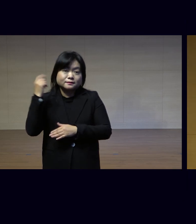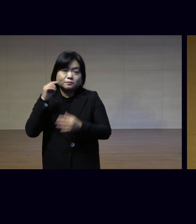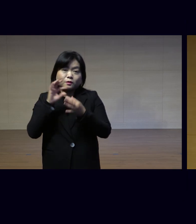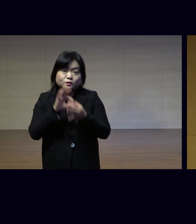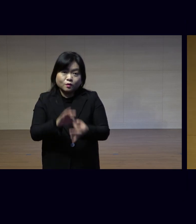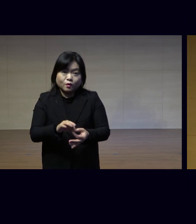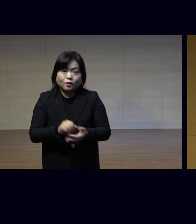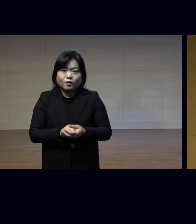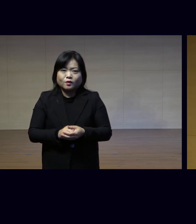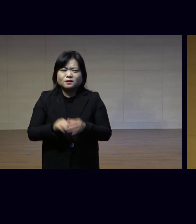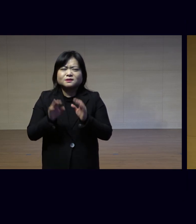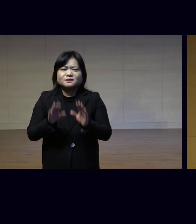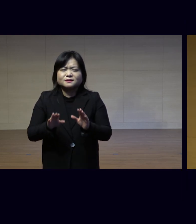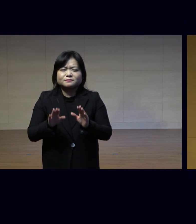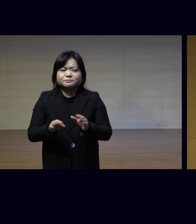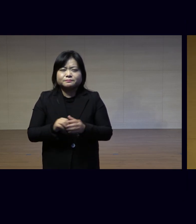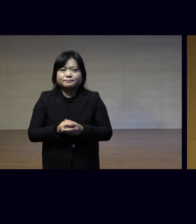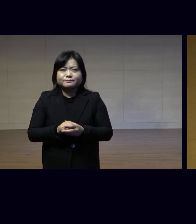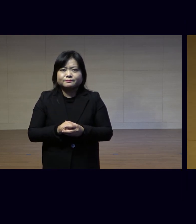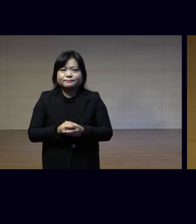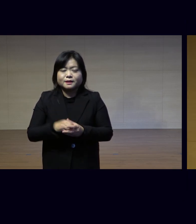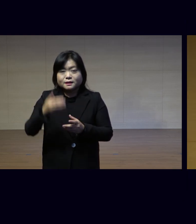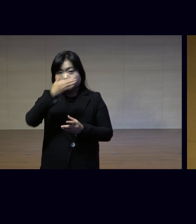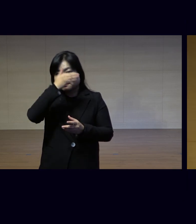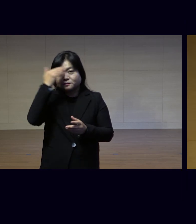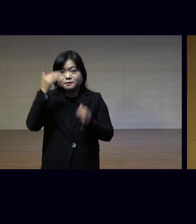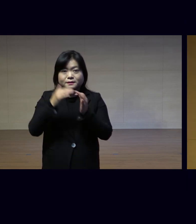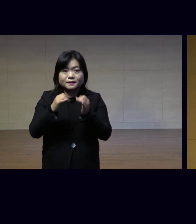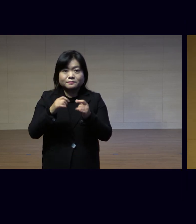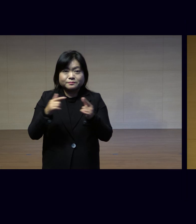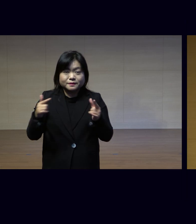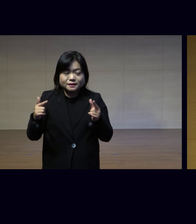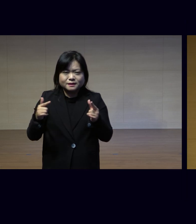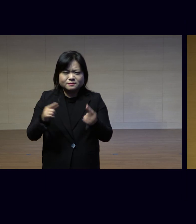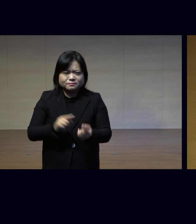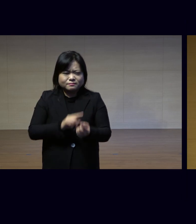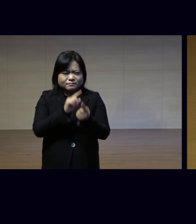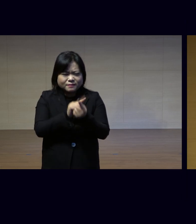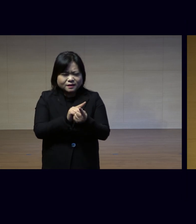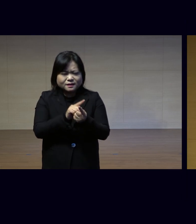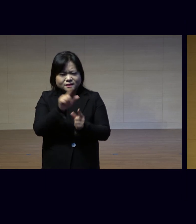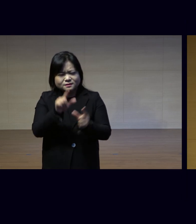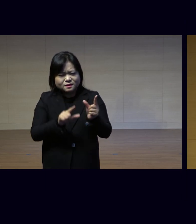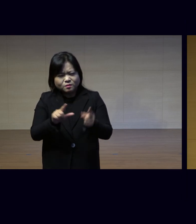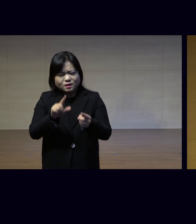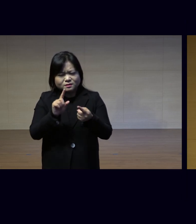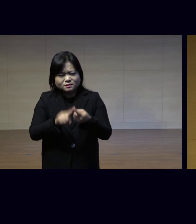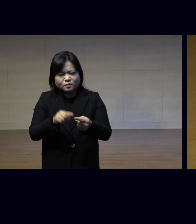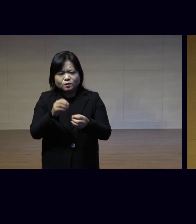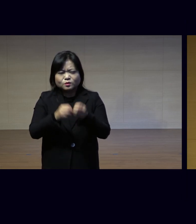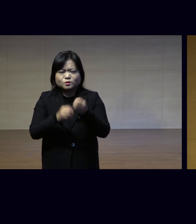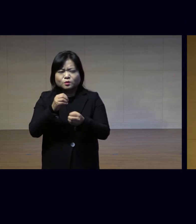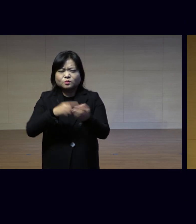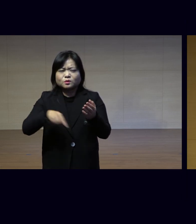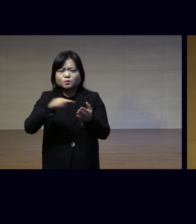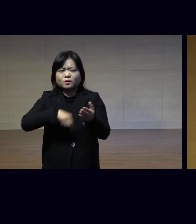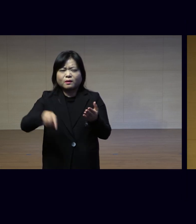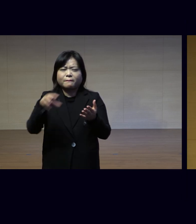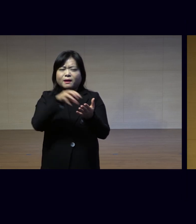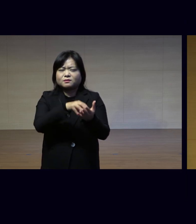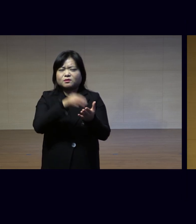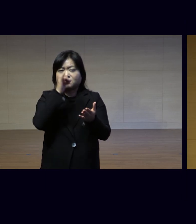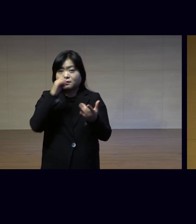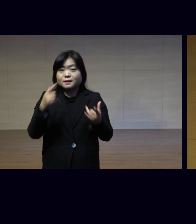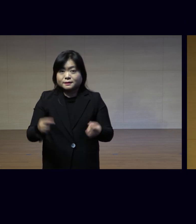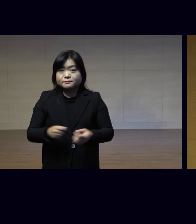들으면서 지금 현재 우리 젊은 친구들이 직면하고 있는 상황이 그대로 반영된 작품들이 있는 것